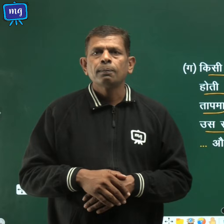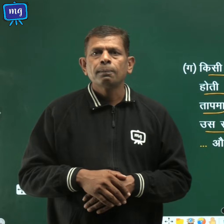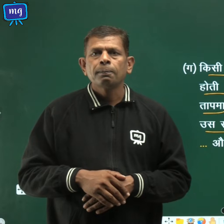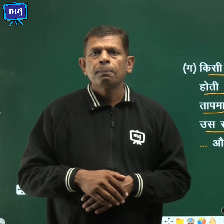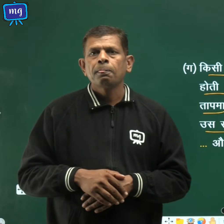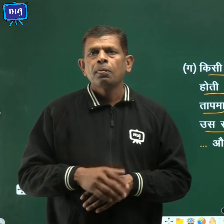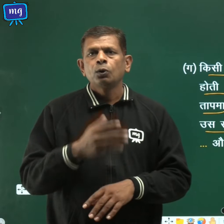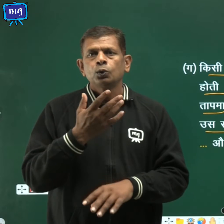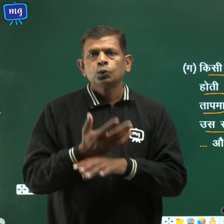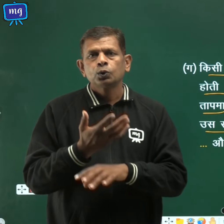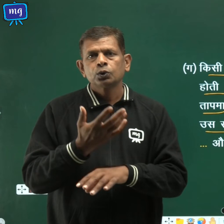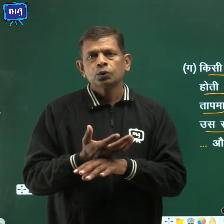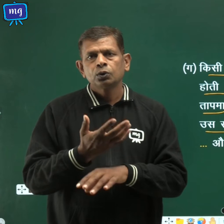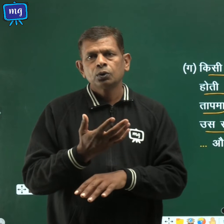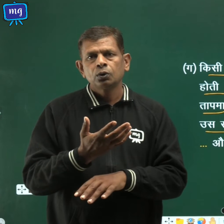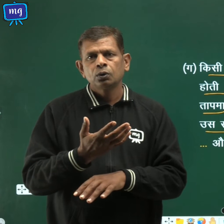शुष्क